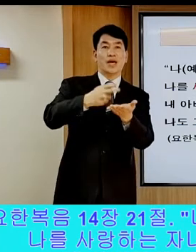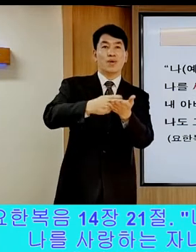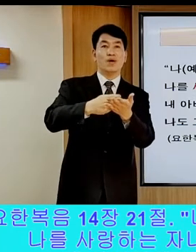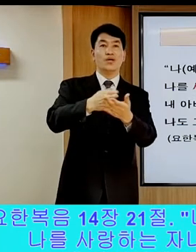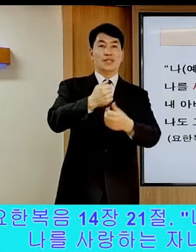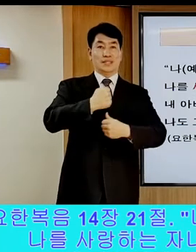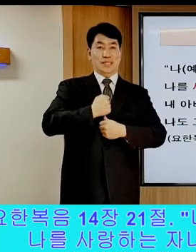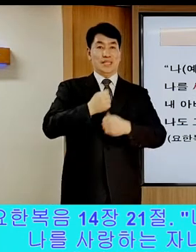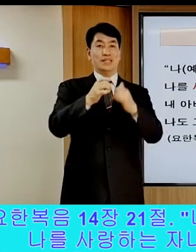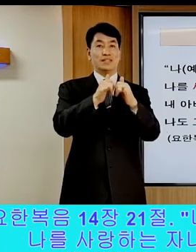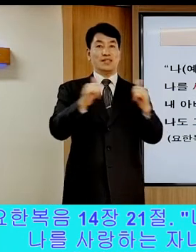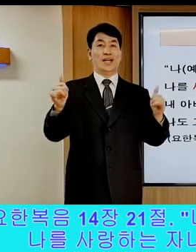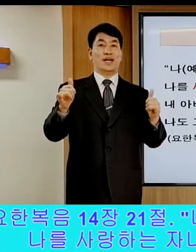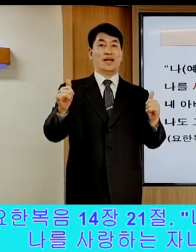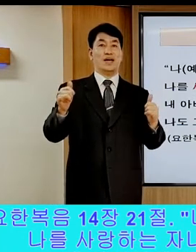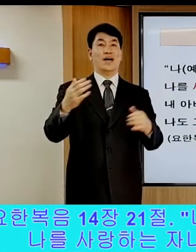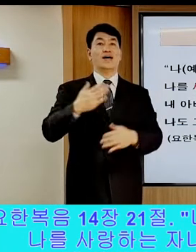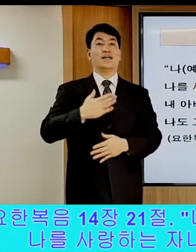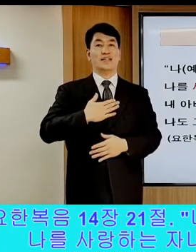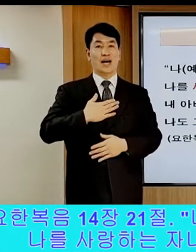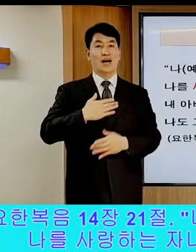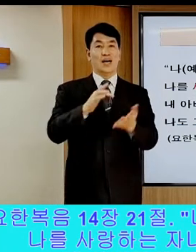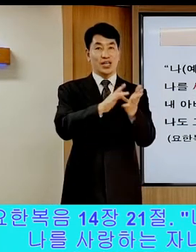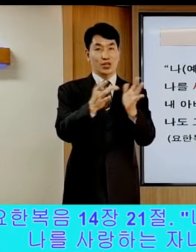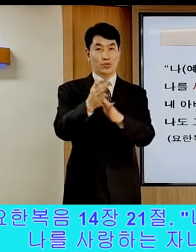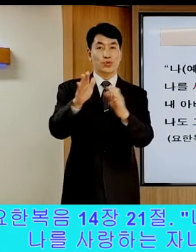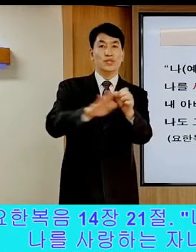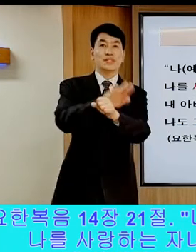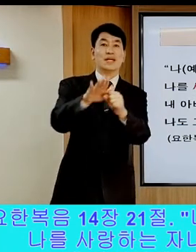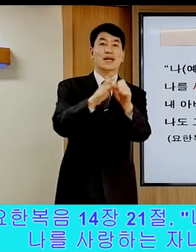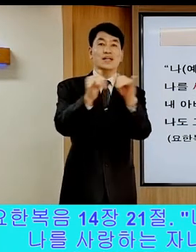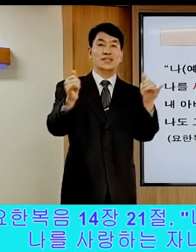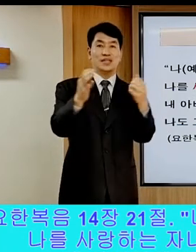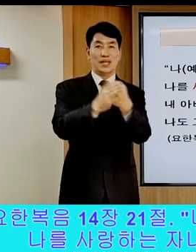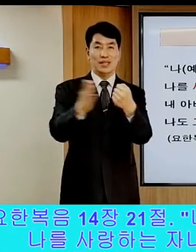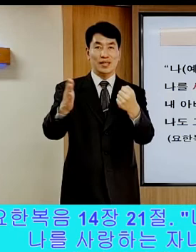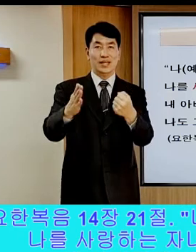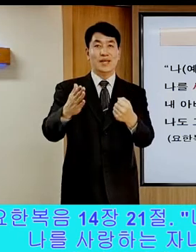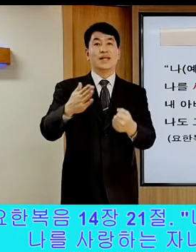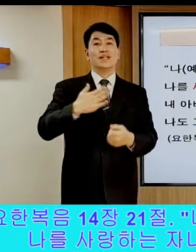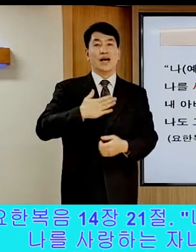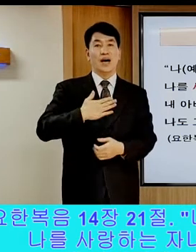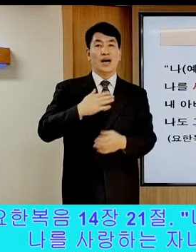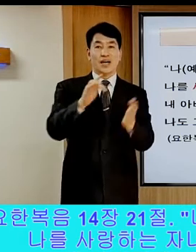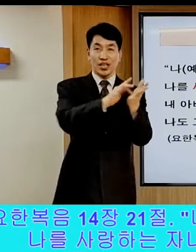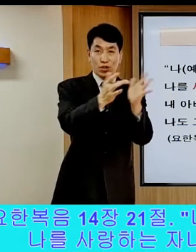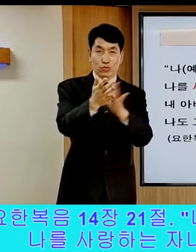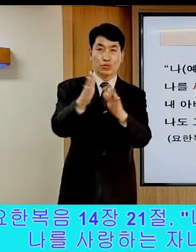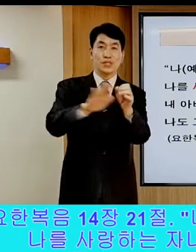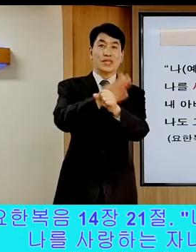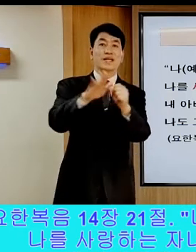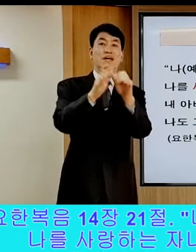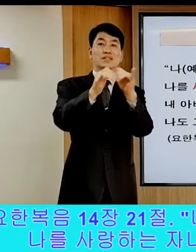계명 지키는 자라야 나 예수를 사랑하는 자니. 나 예수를 사랑하는